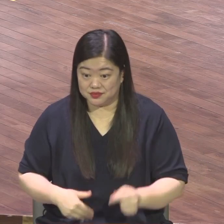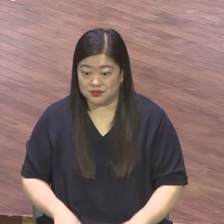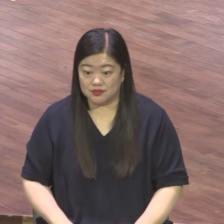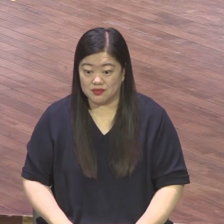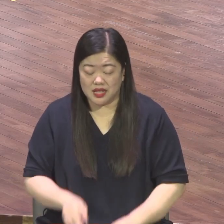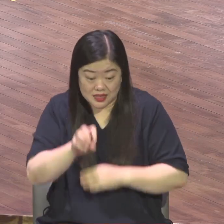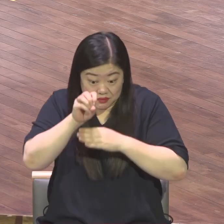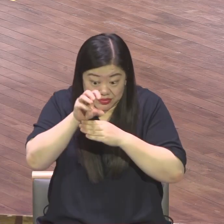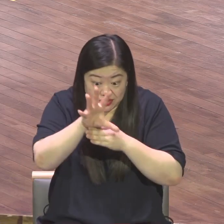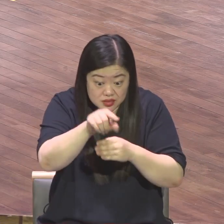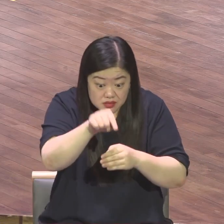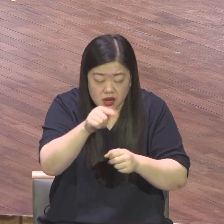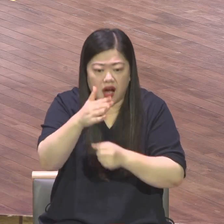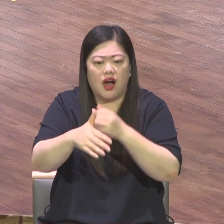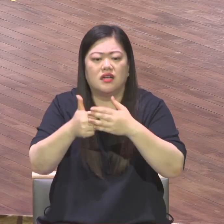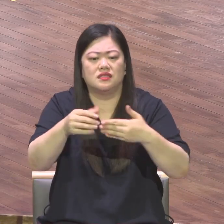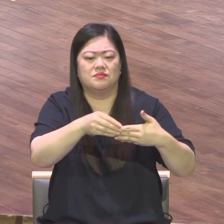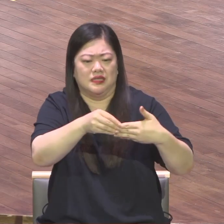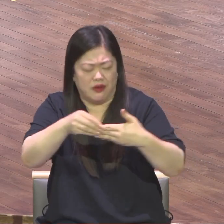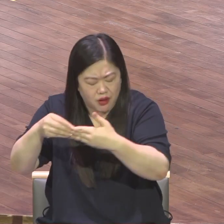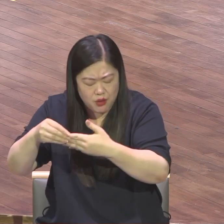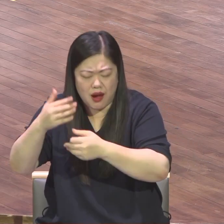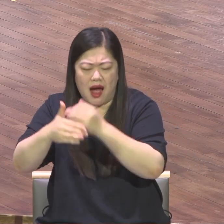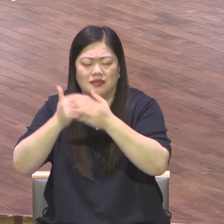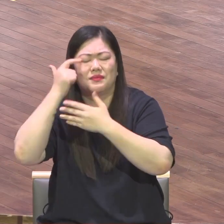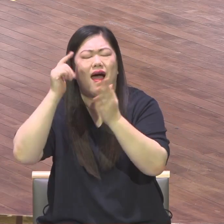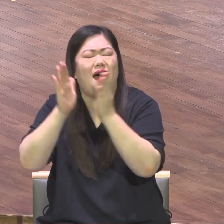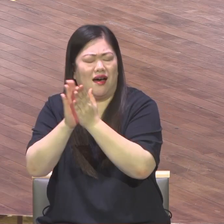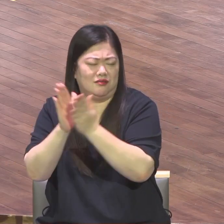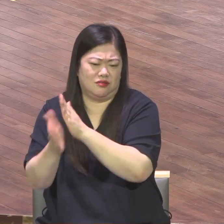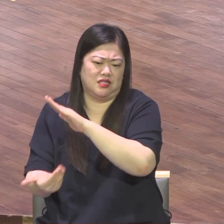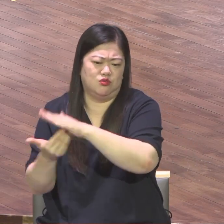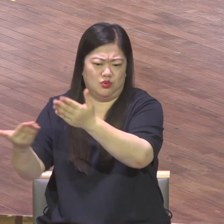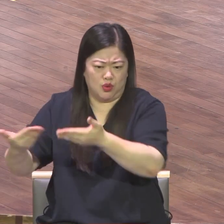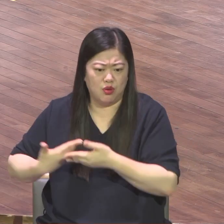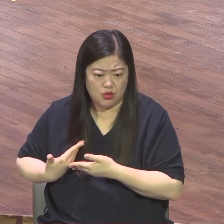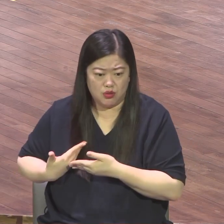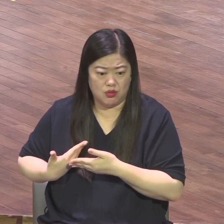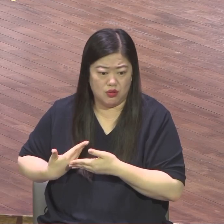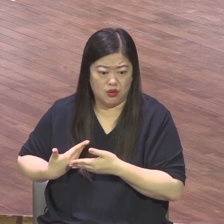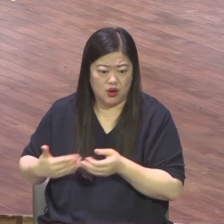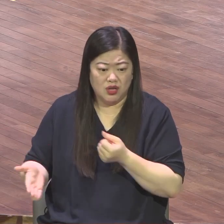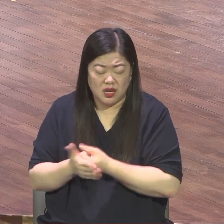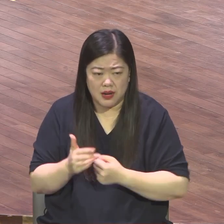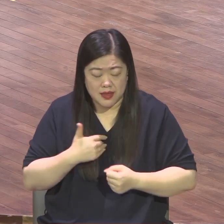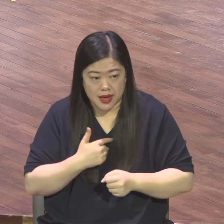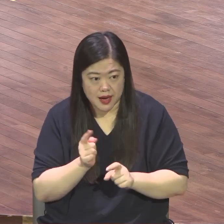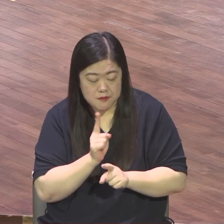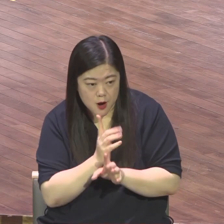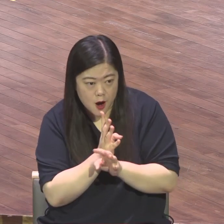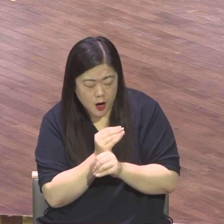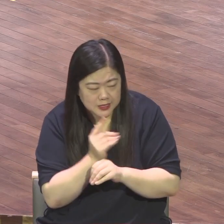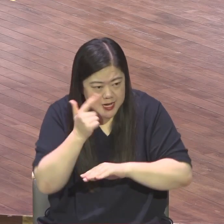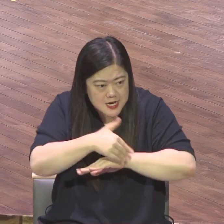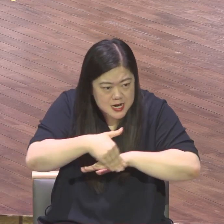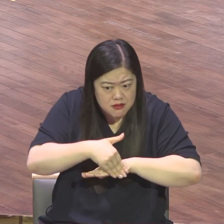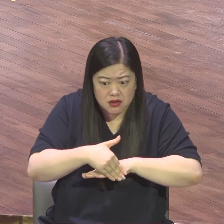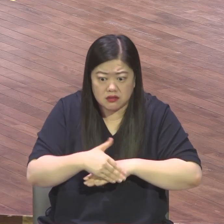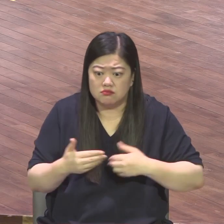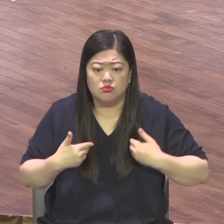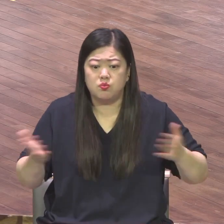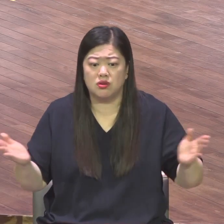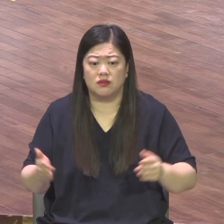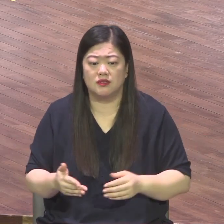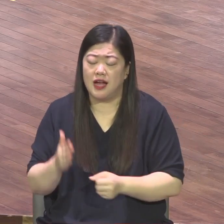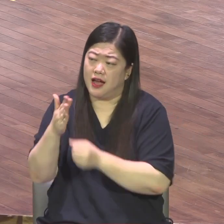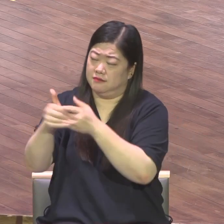하나님이 다 행하실 것입니다. 우리는 말씀의 인도 따라서 가면 끝이에요. 그냥 따라가면 됩니다.